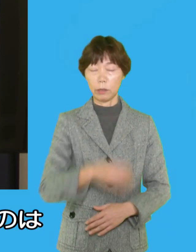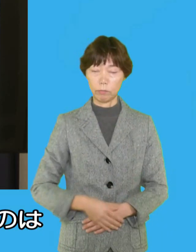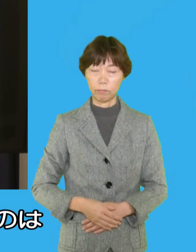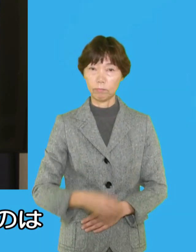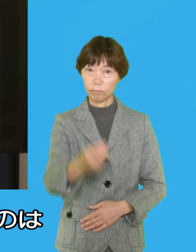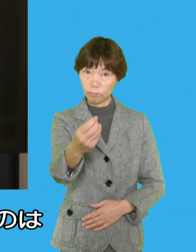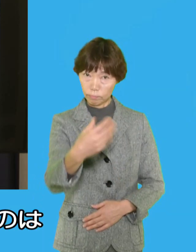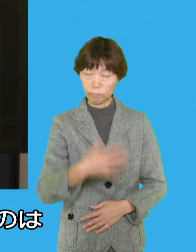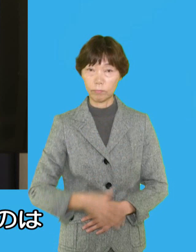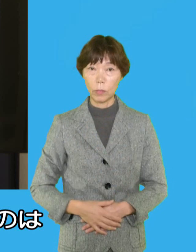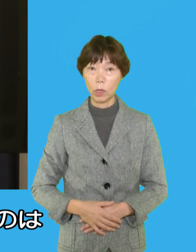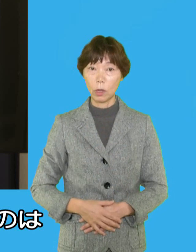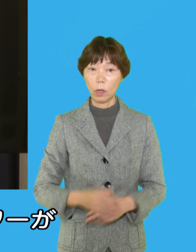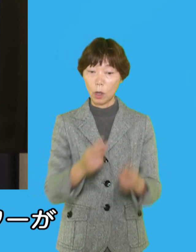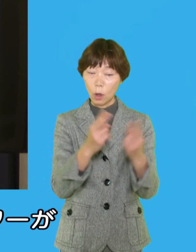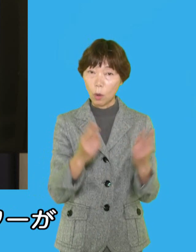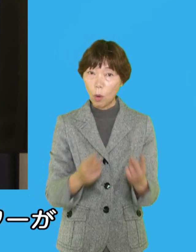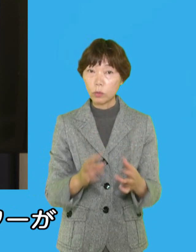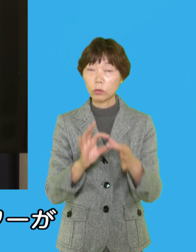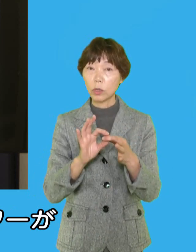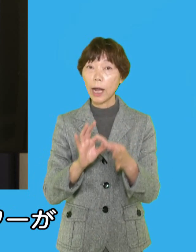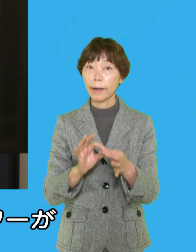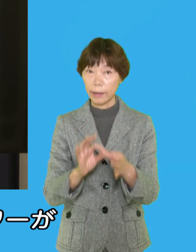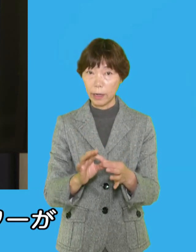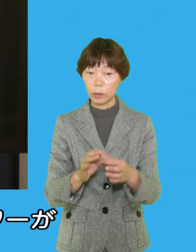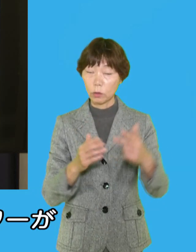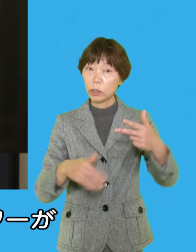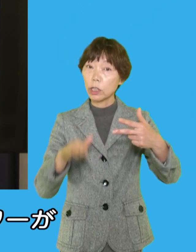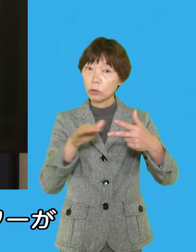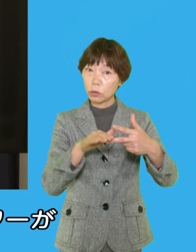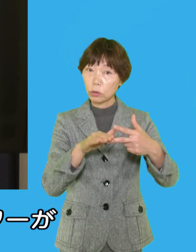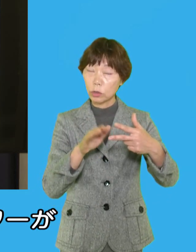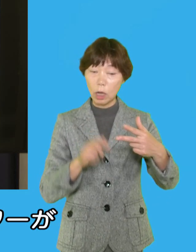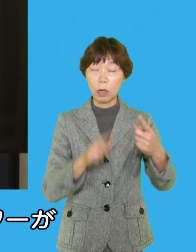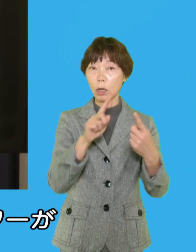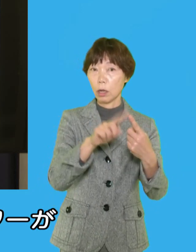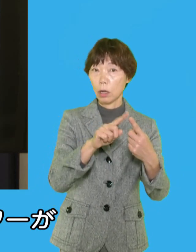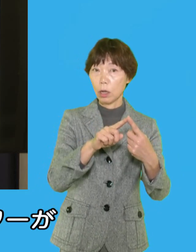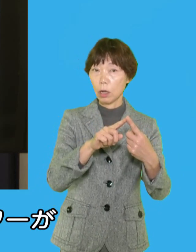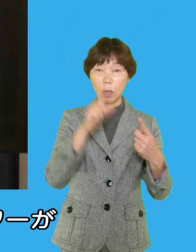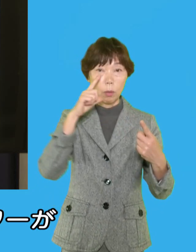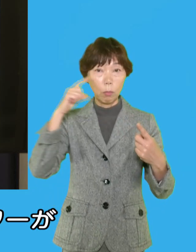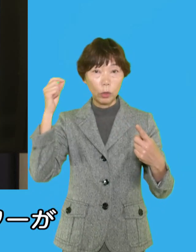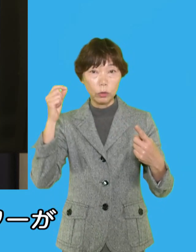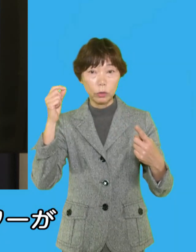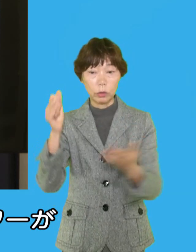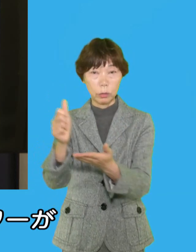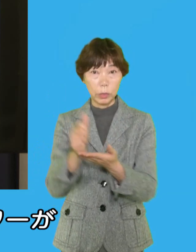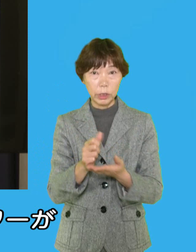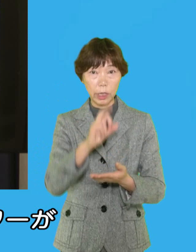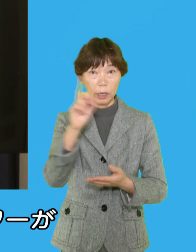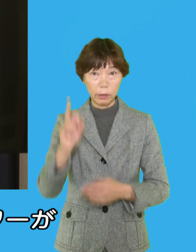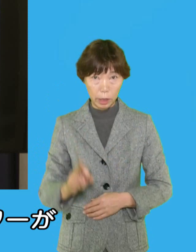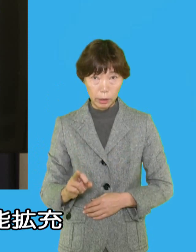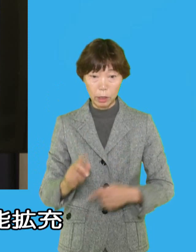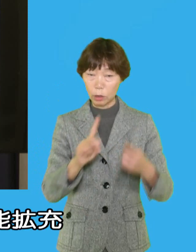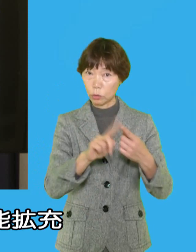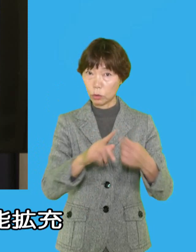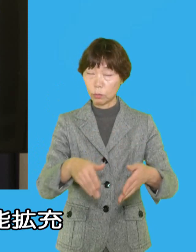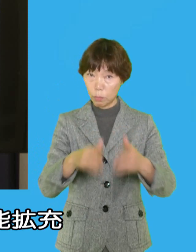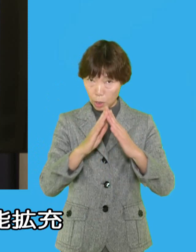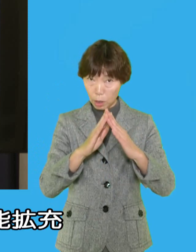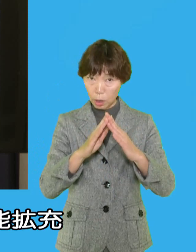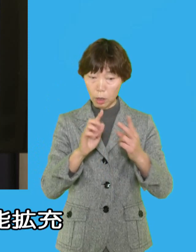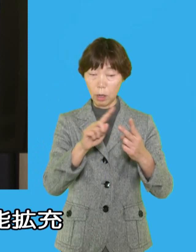連の施設が、まあ、モズビジターセンターが まず、できますよね。はい、で